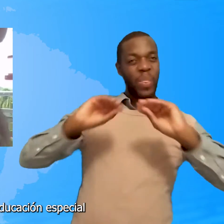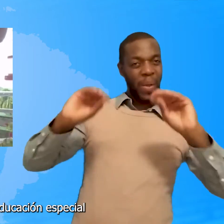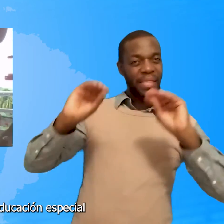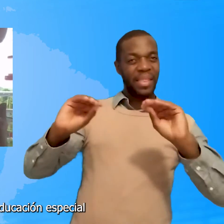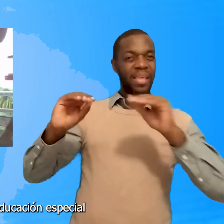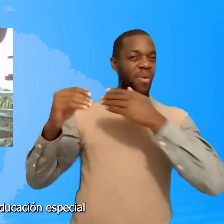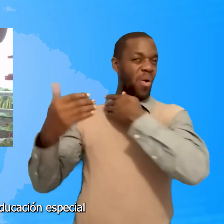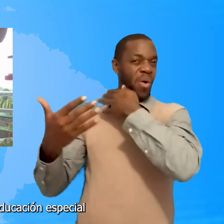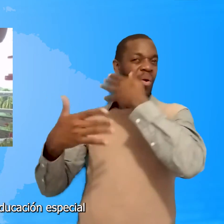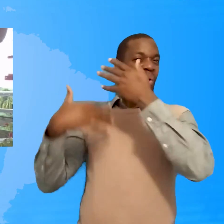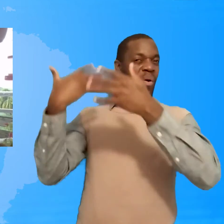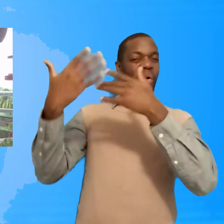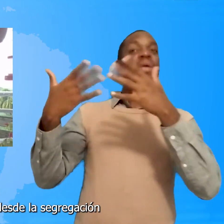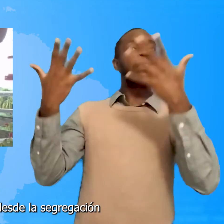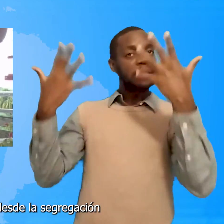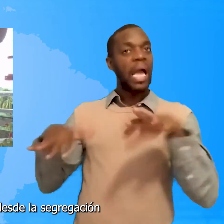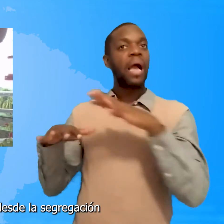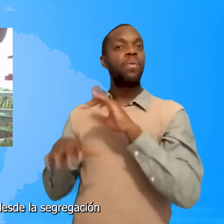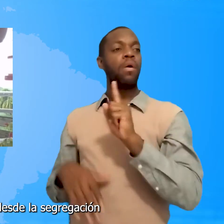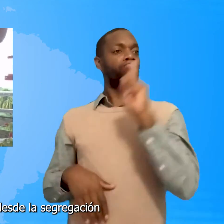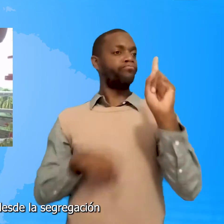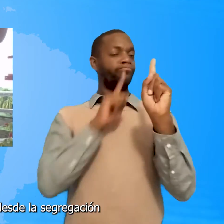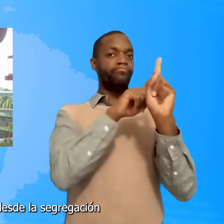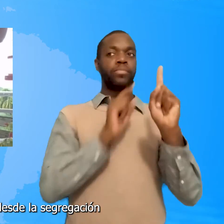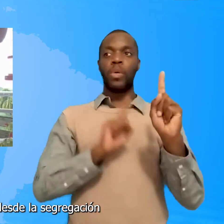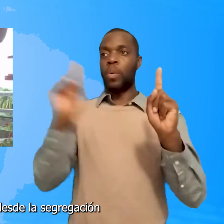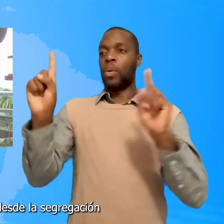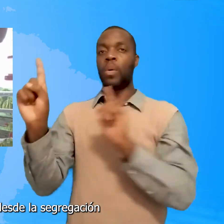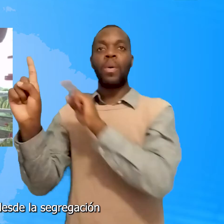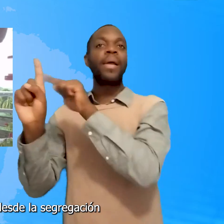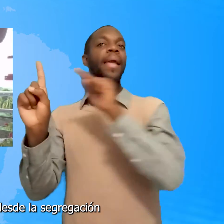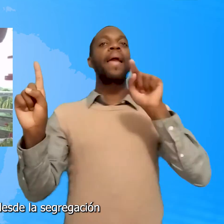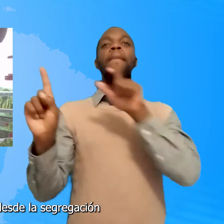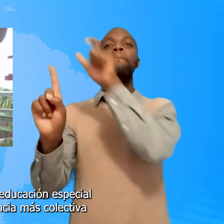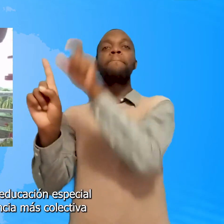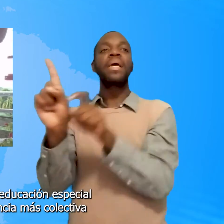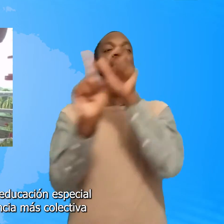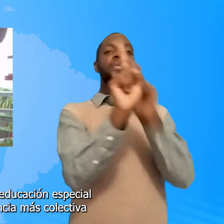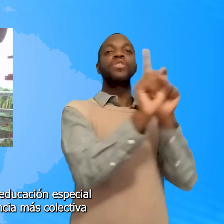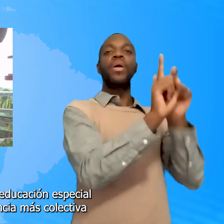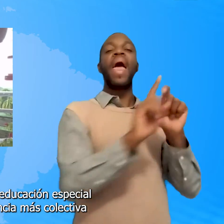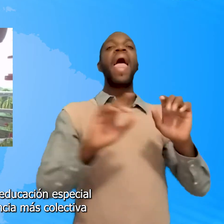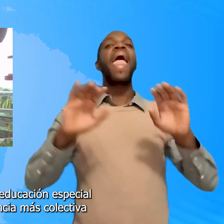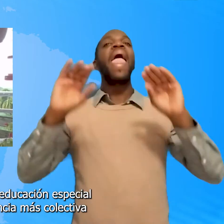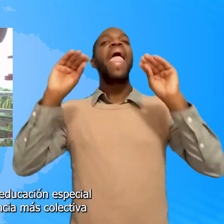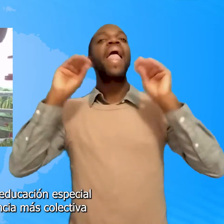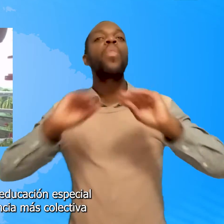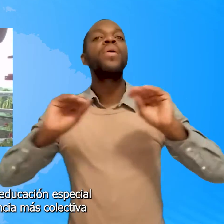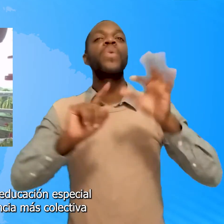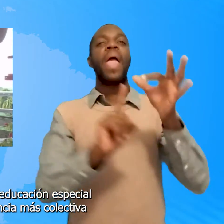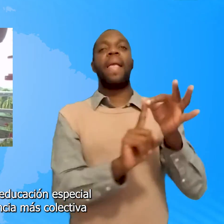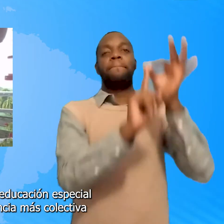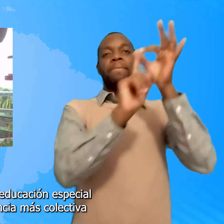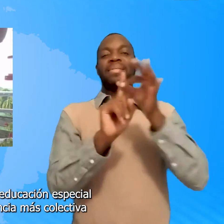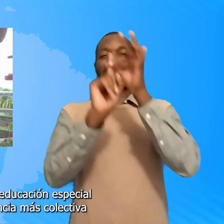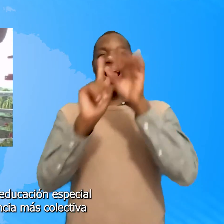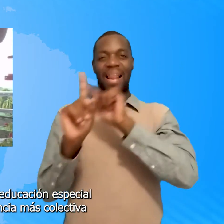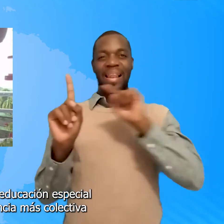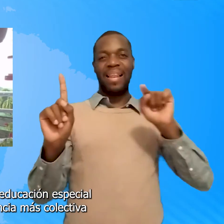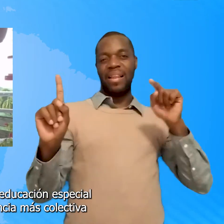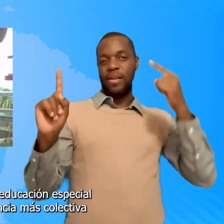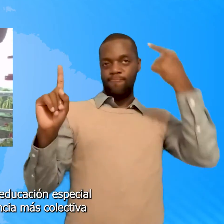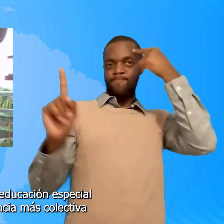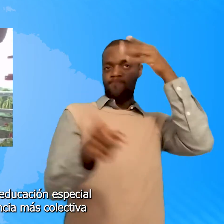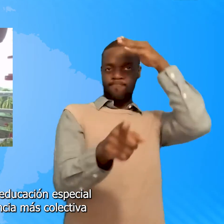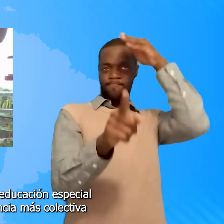en educación especial y hemos transitado desde la segregación de lo que significa educación especial